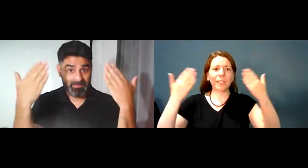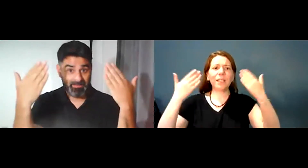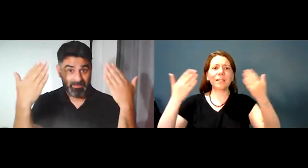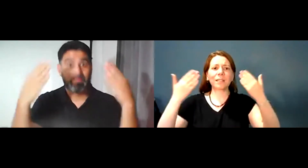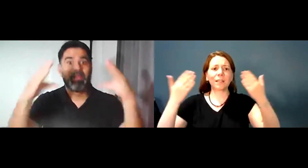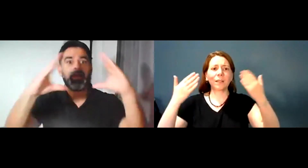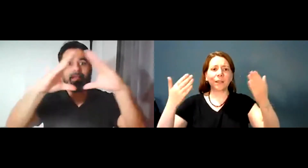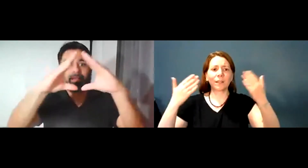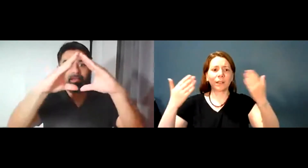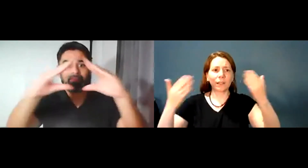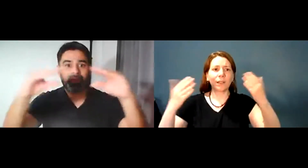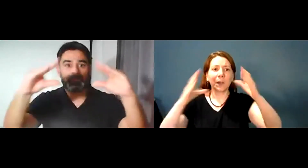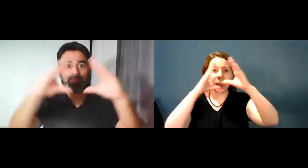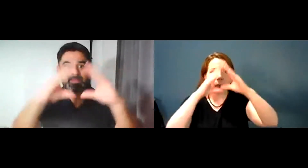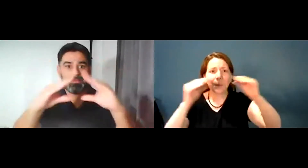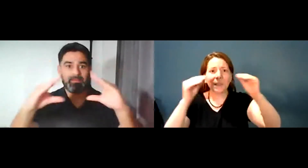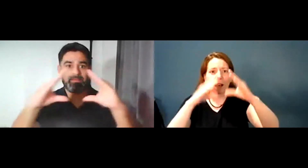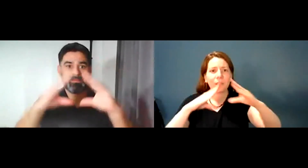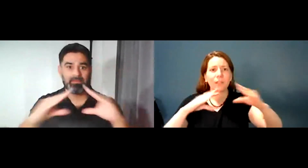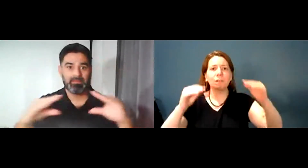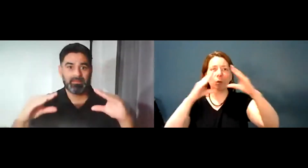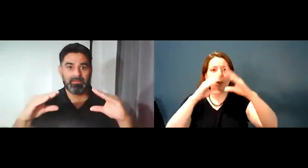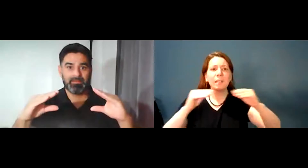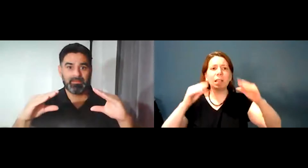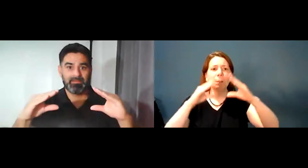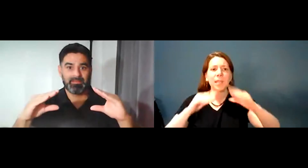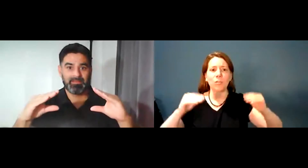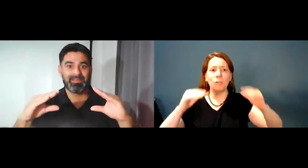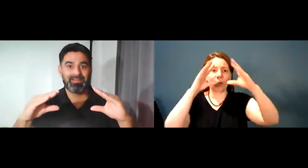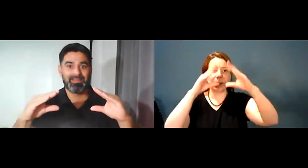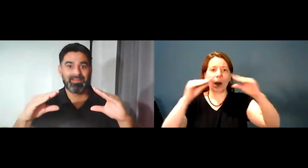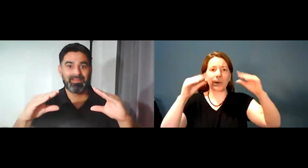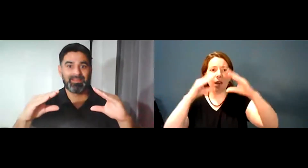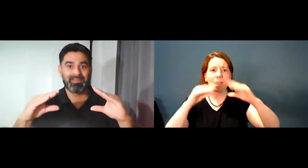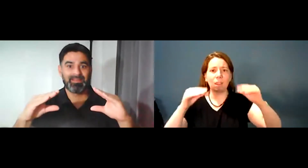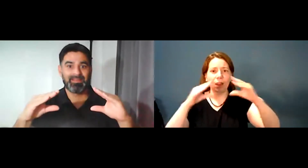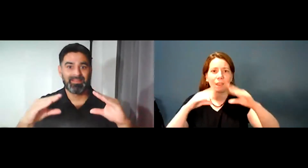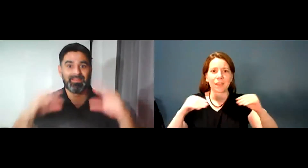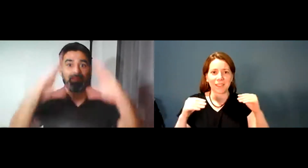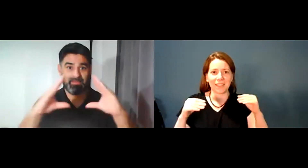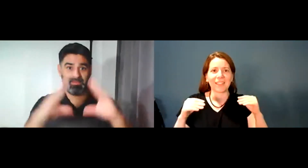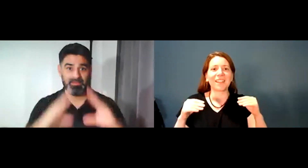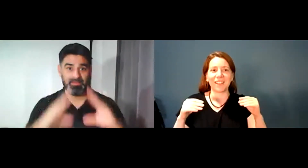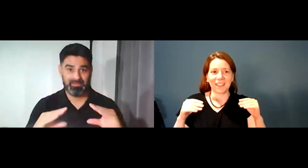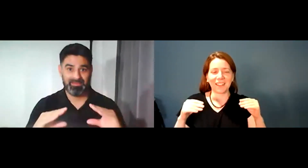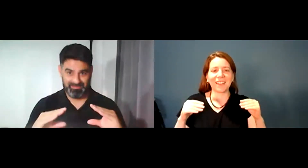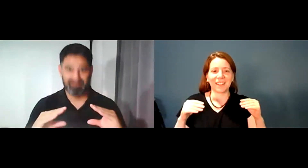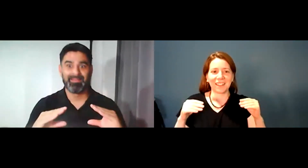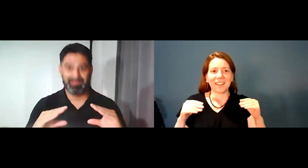Feliz. ¿Sí? Navidad. Como el pino. Navidad. Ah, Navidad.